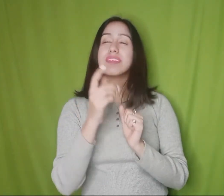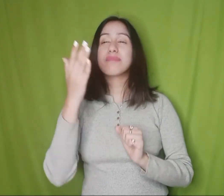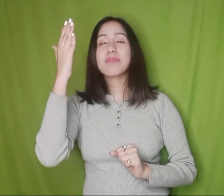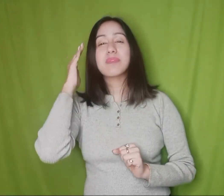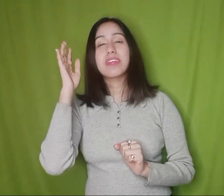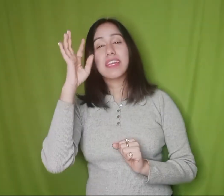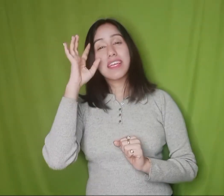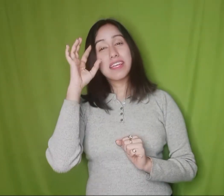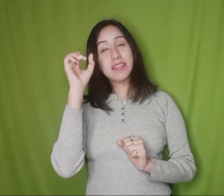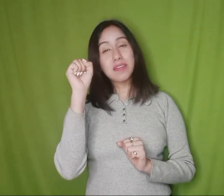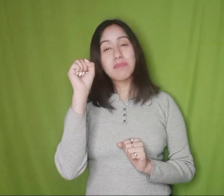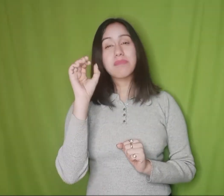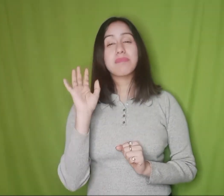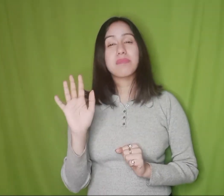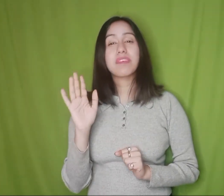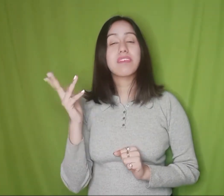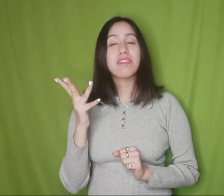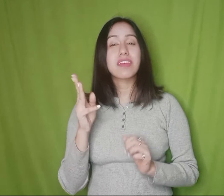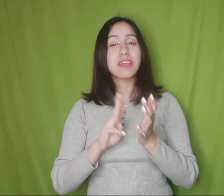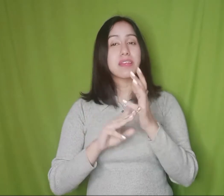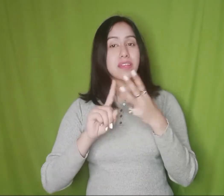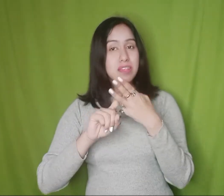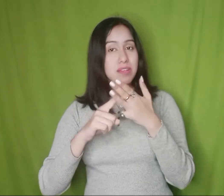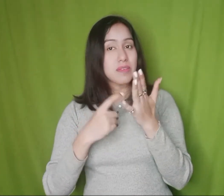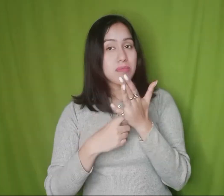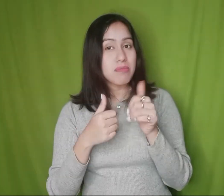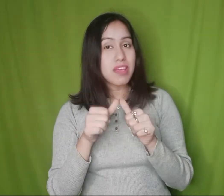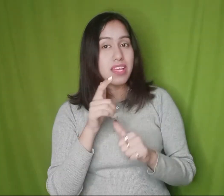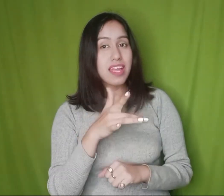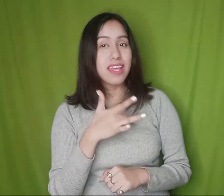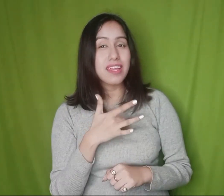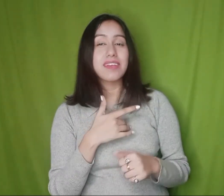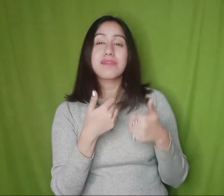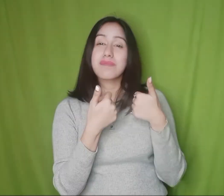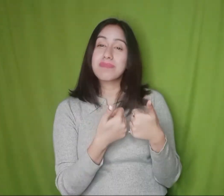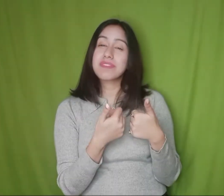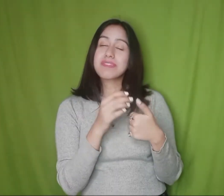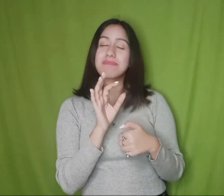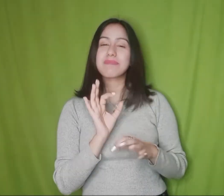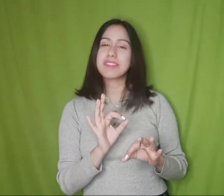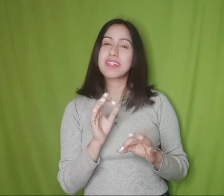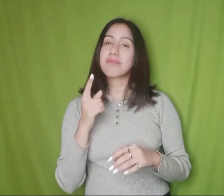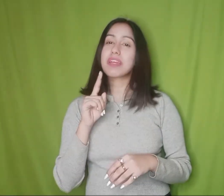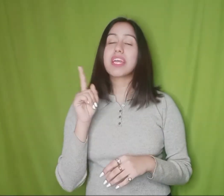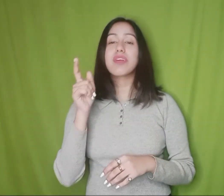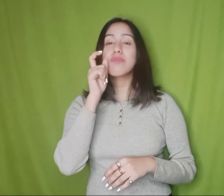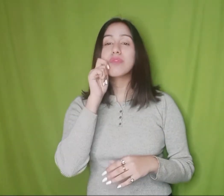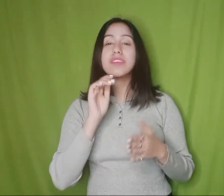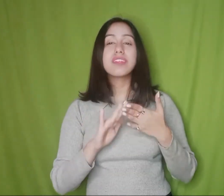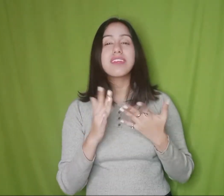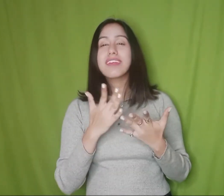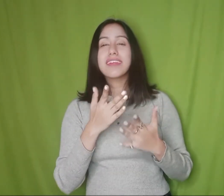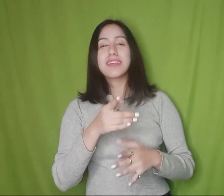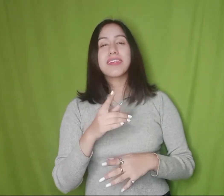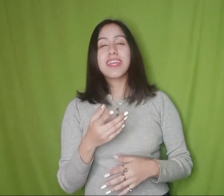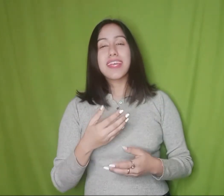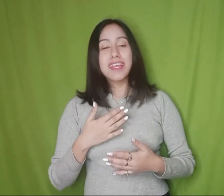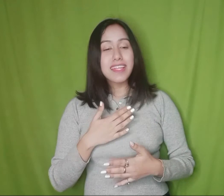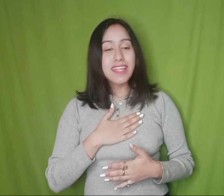उन्हें याद था जब उन्होंने मीराबाई को पहली बार देखा था। बाबा को भले ही मीरा अपने रूप और समर्पण के लिए पसंद आई